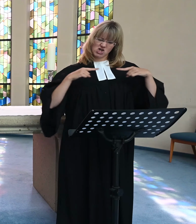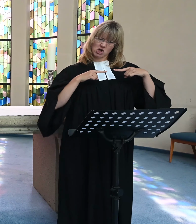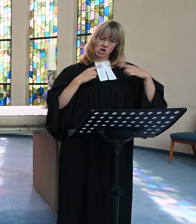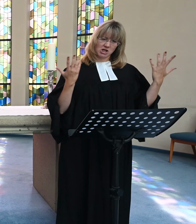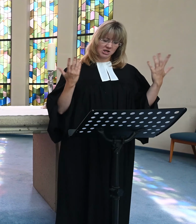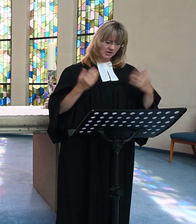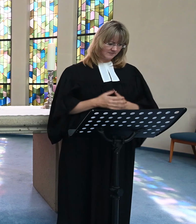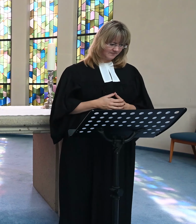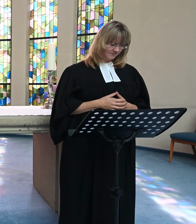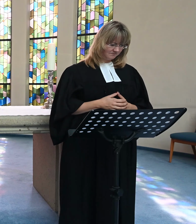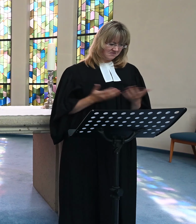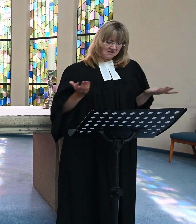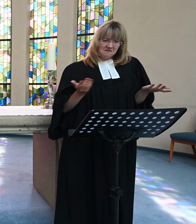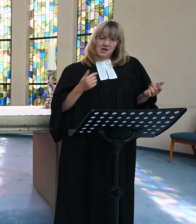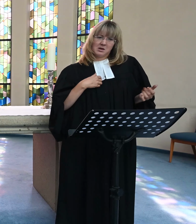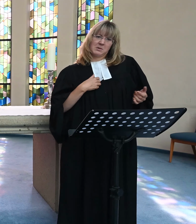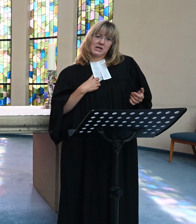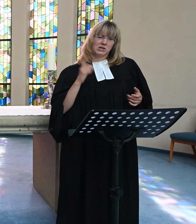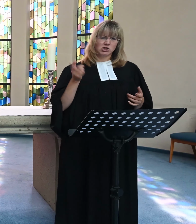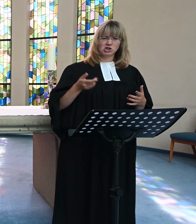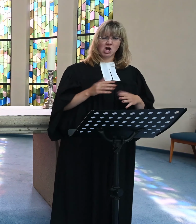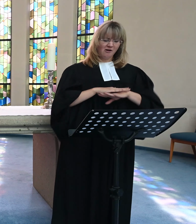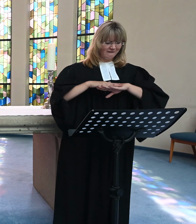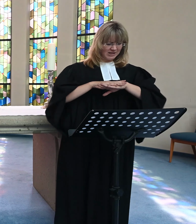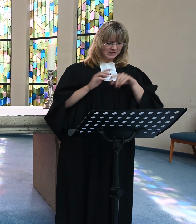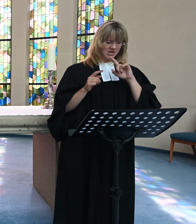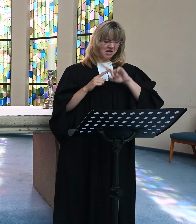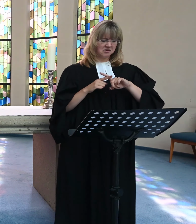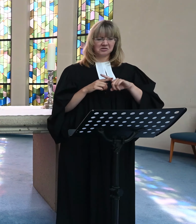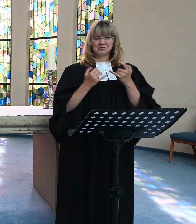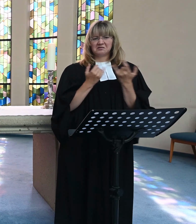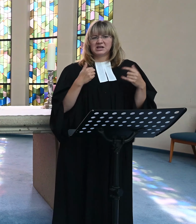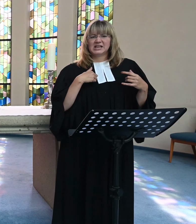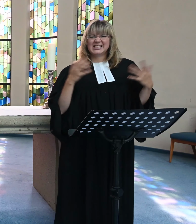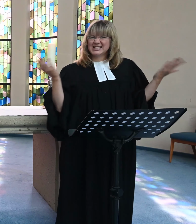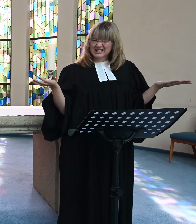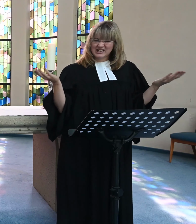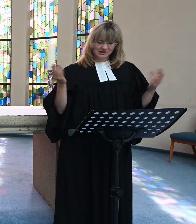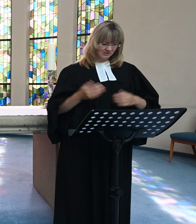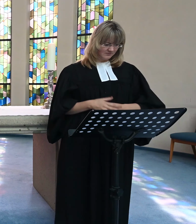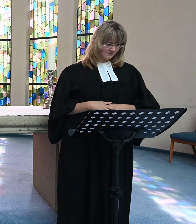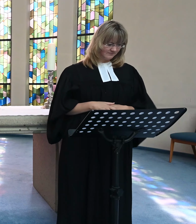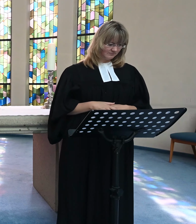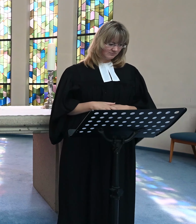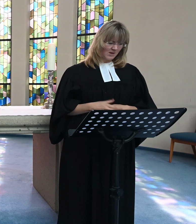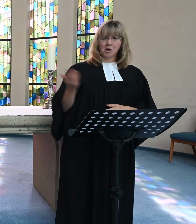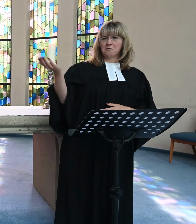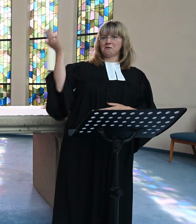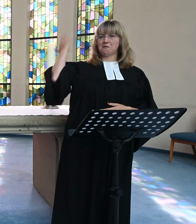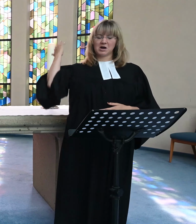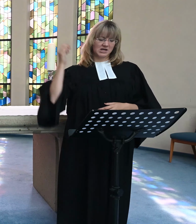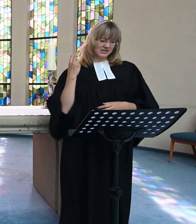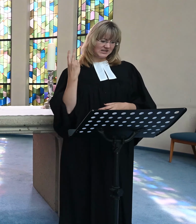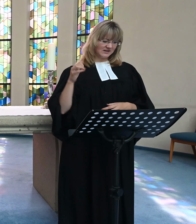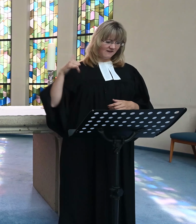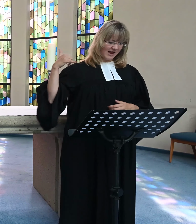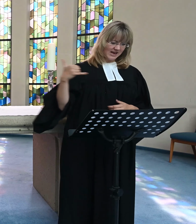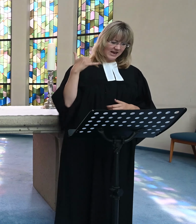eine Umformulierung der 6. Bitte. Denn als liebender Vater würde doch Gott wohl